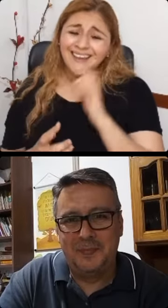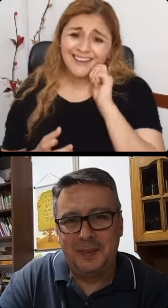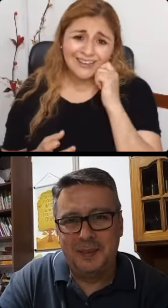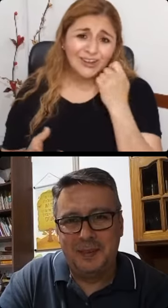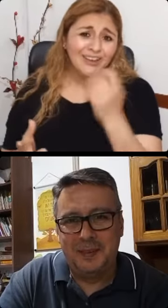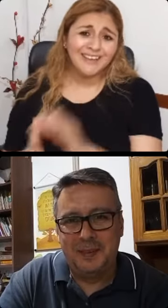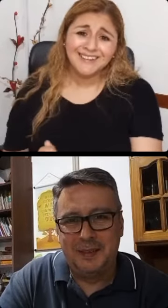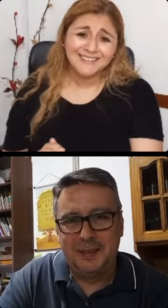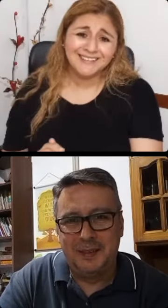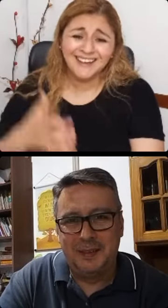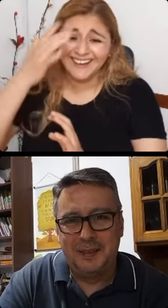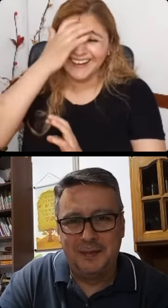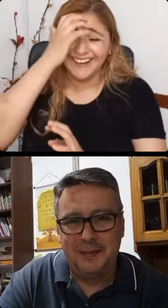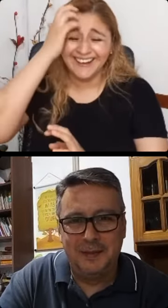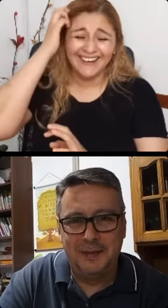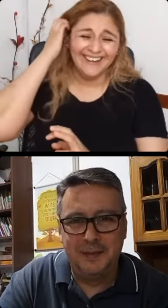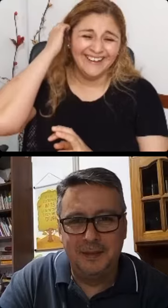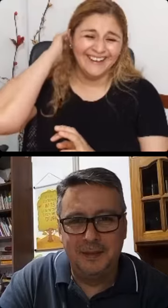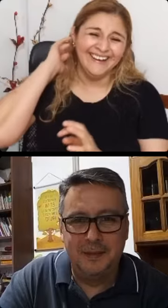qué lindo lo que decís